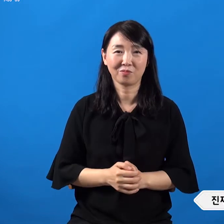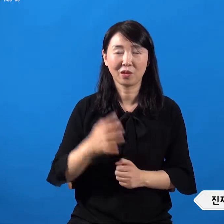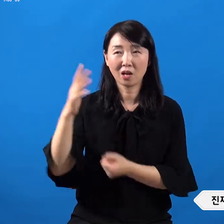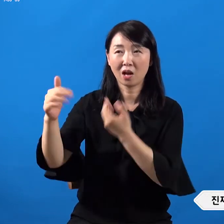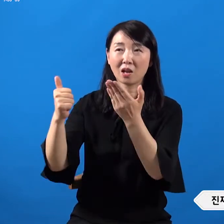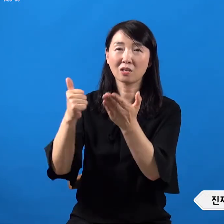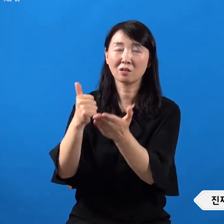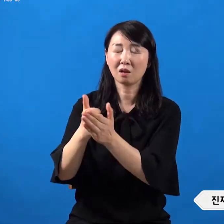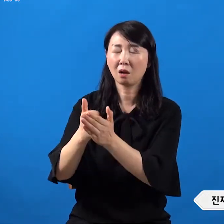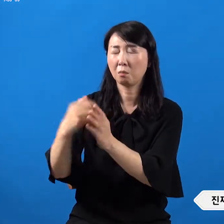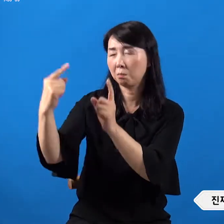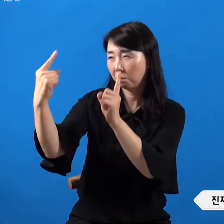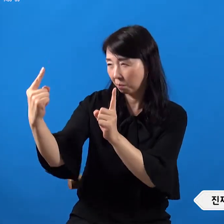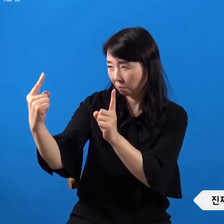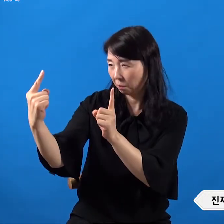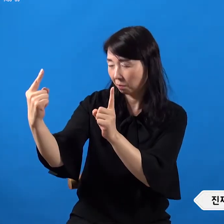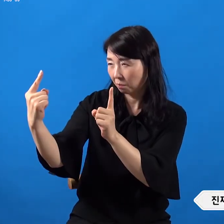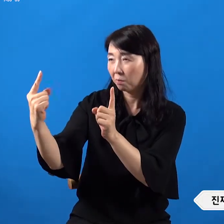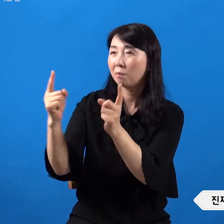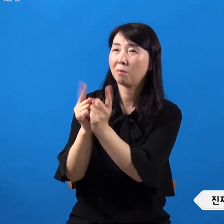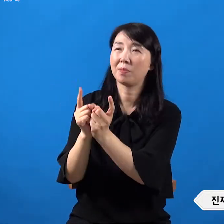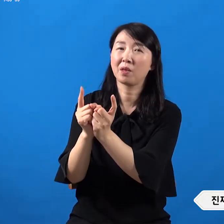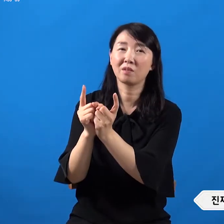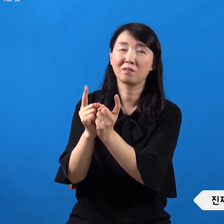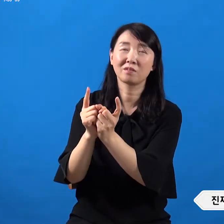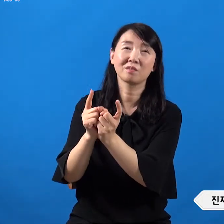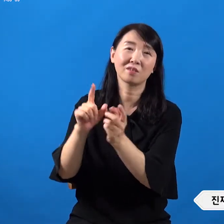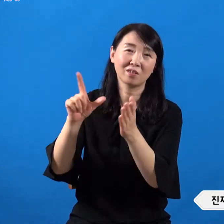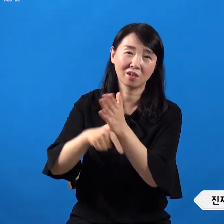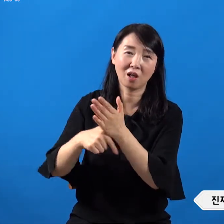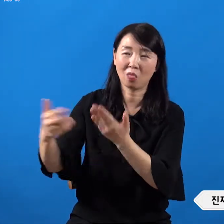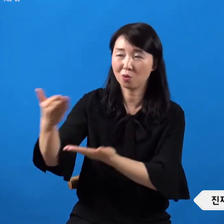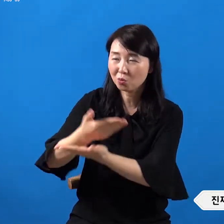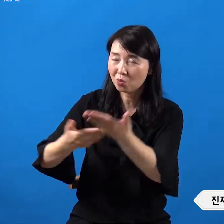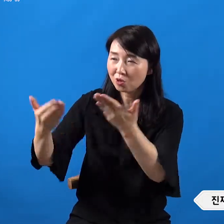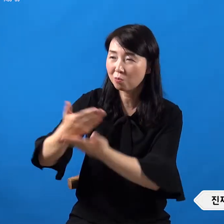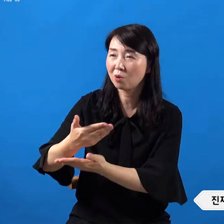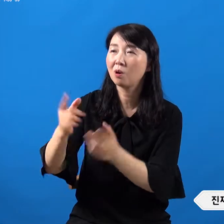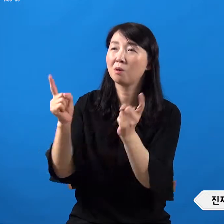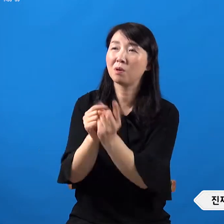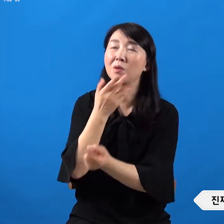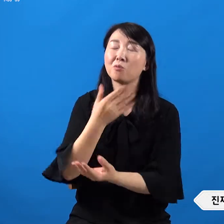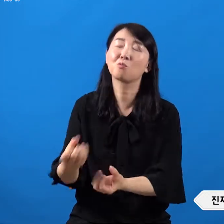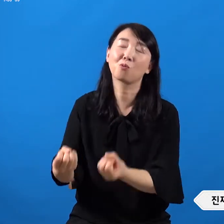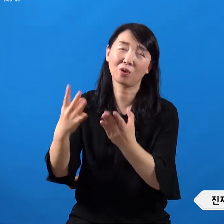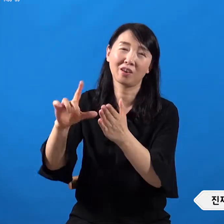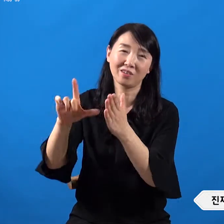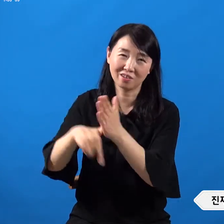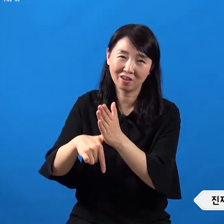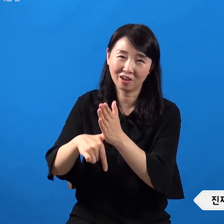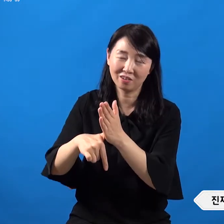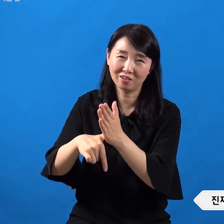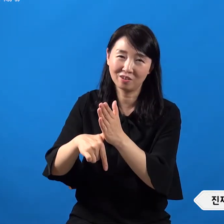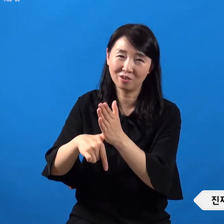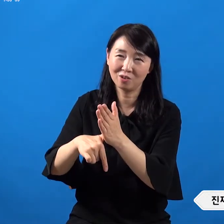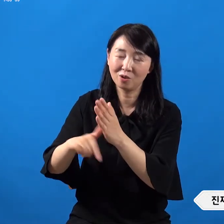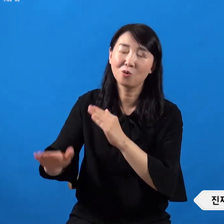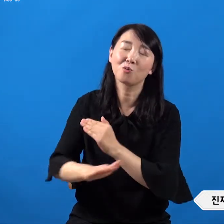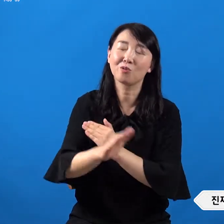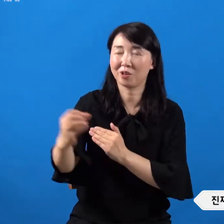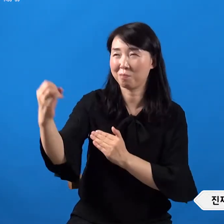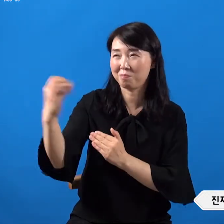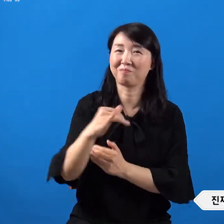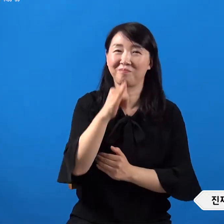하며 하나님과 독대하는 시간, 주님과 교제하며 그 만남의 축복의 시간을 우리는